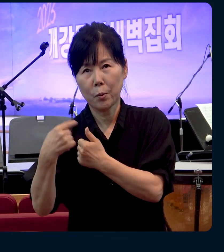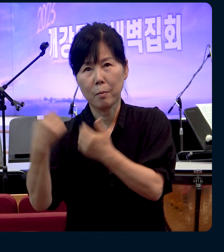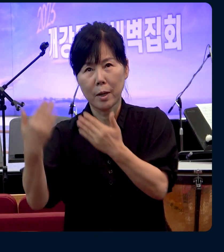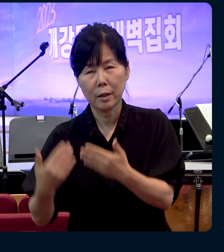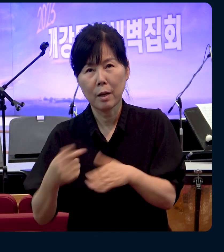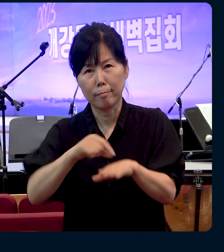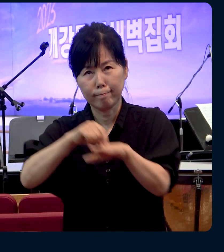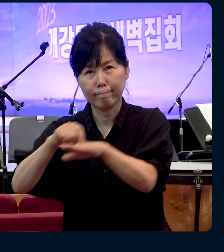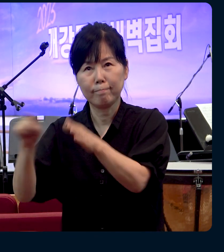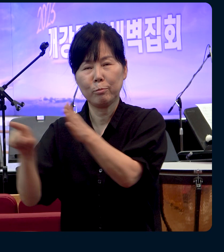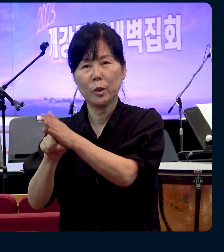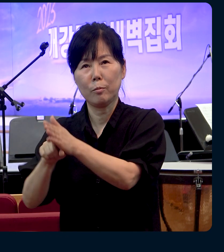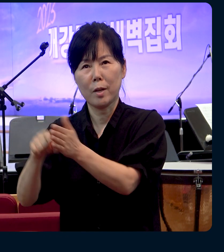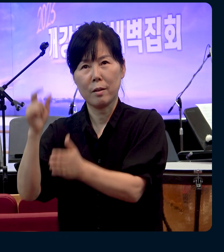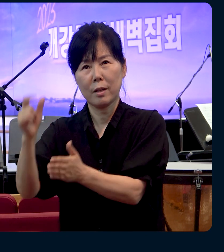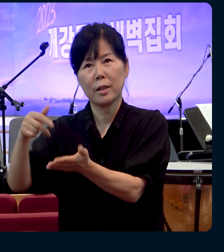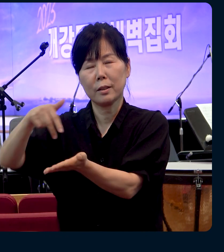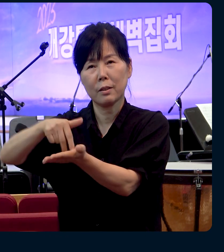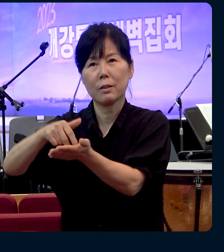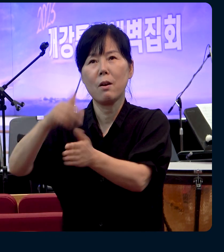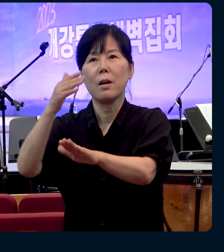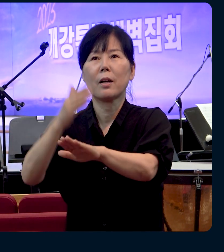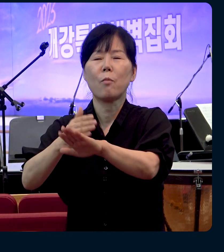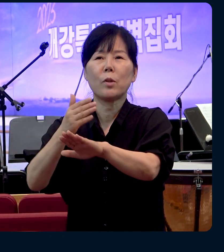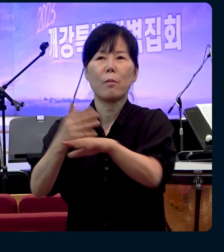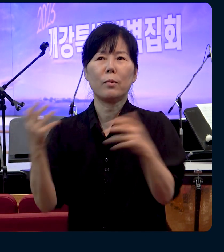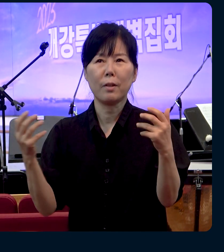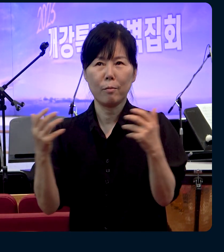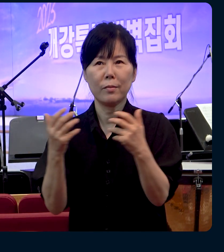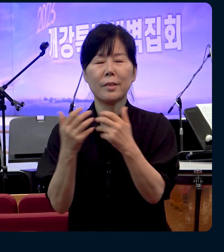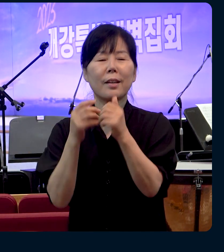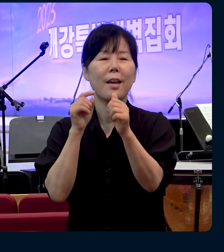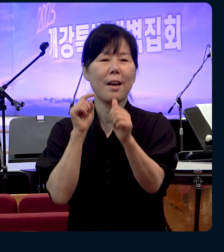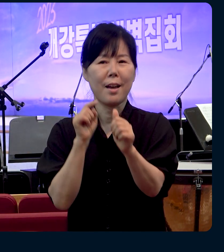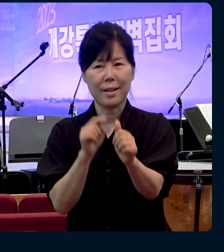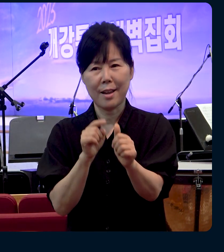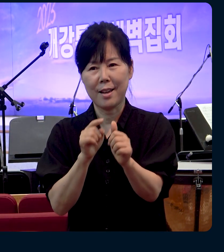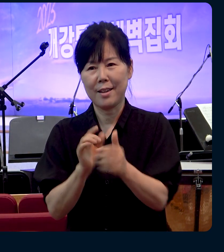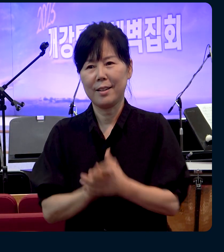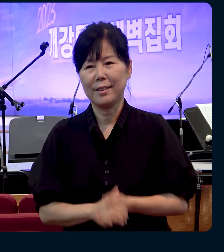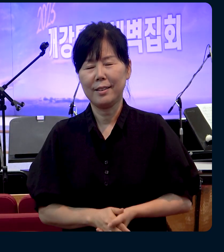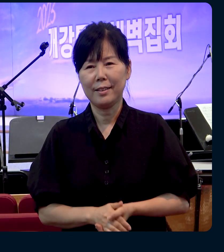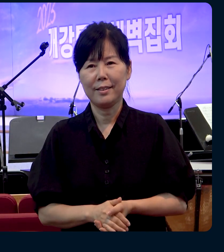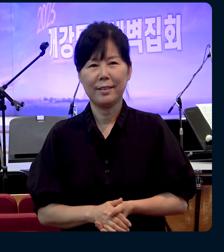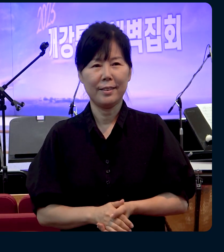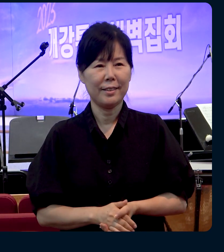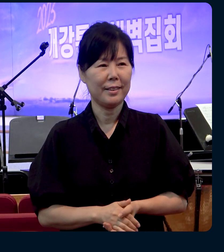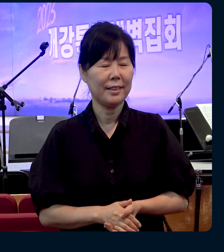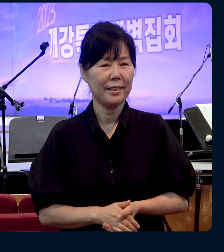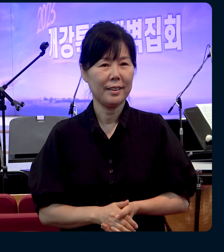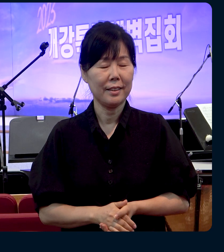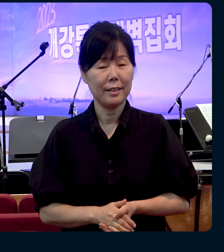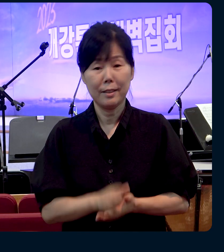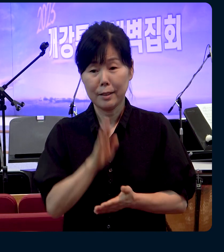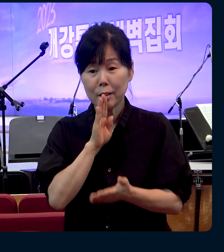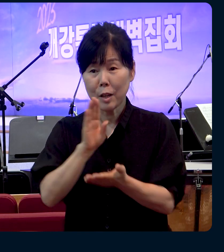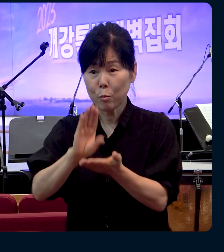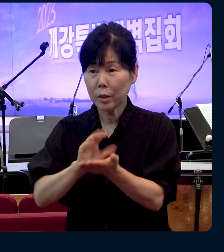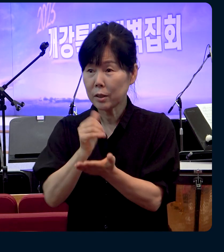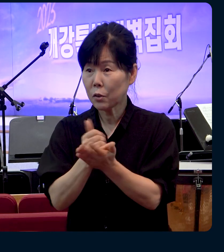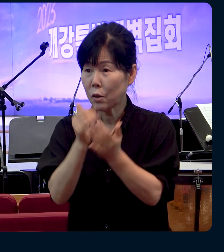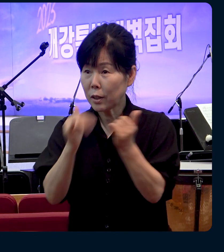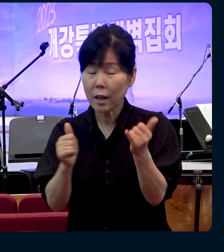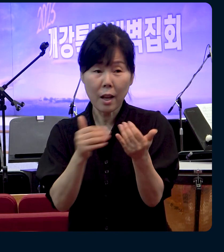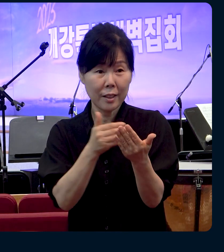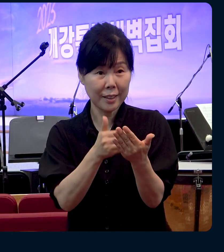믿음에 굳게 서서 감사함을 넘치게 하라. 자, 지금 참된 그리스도인에